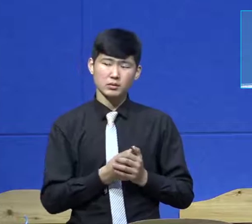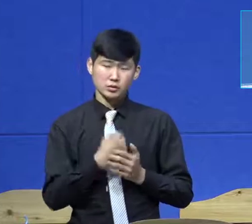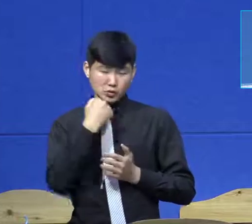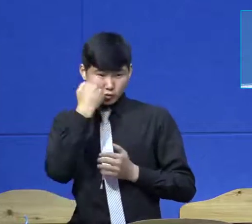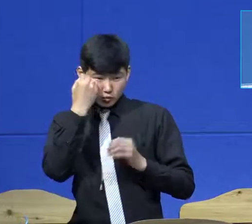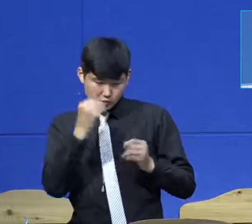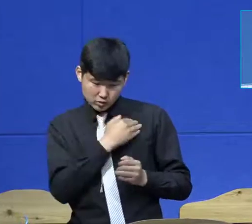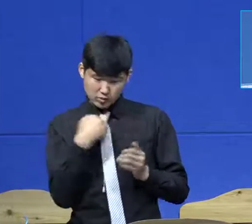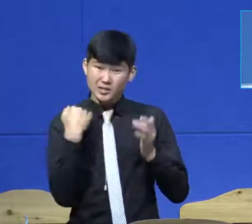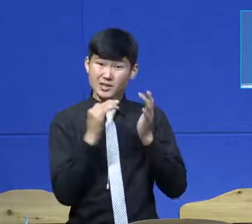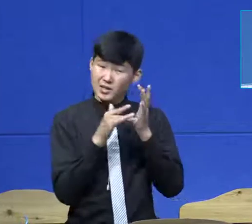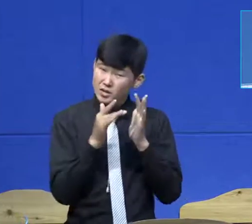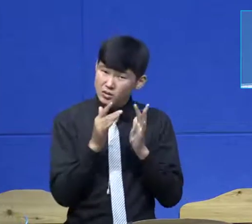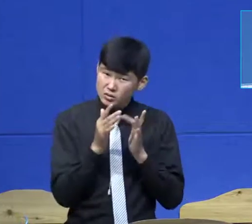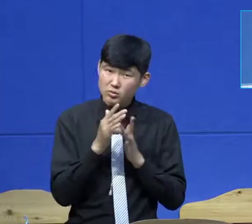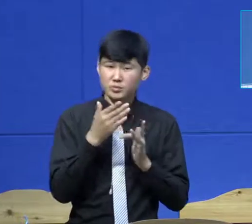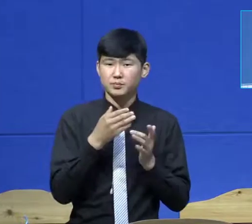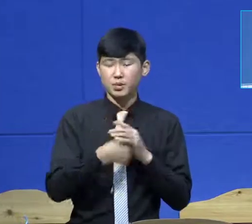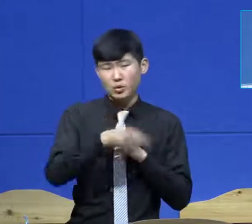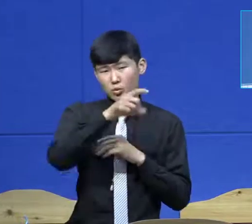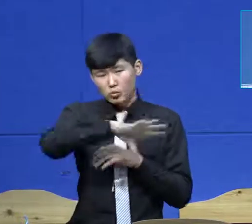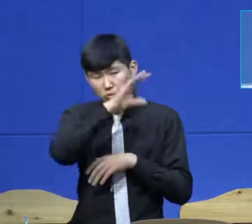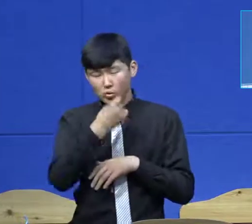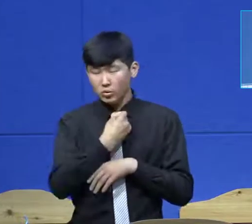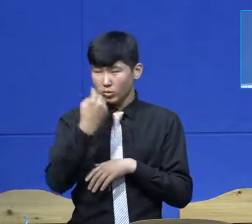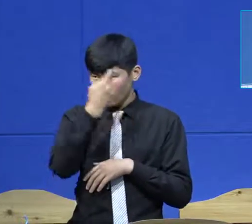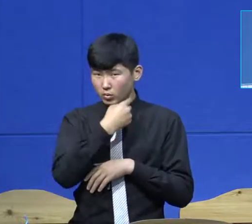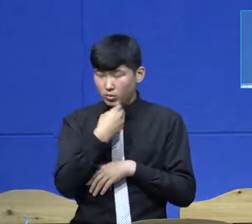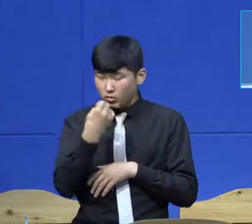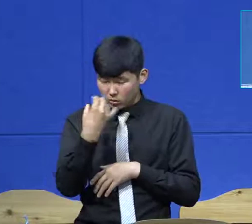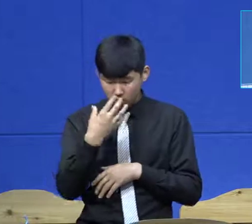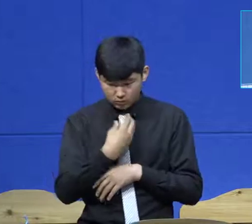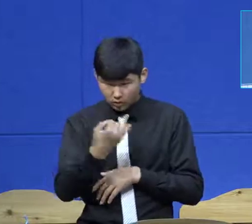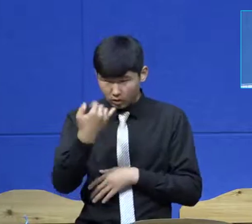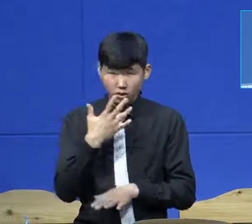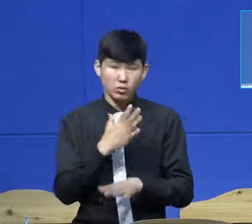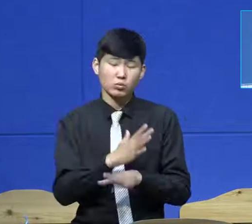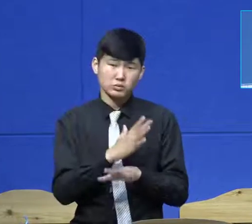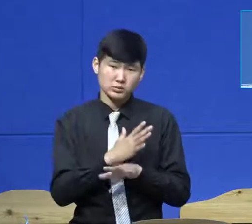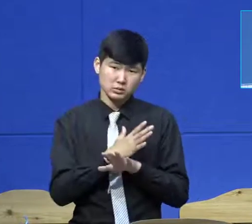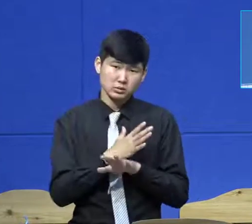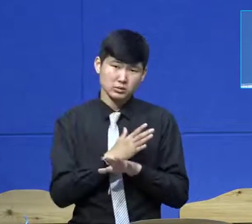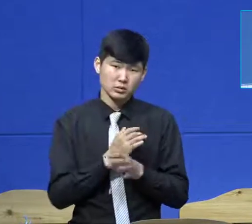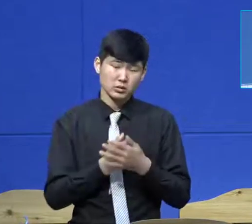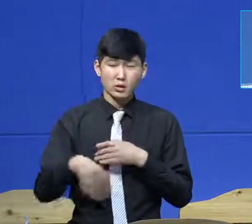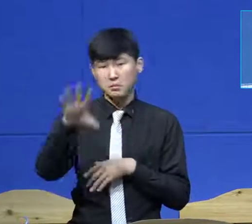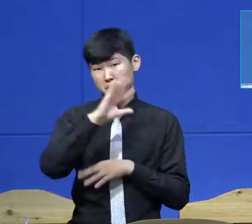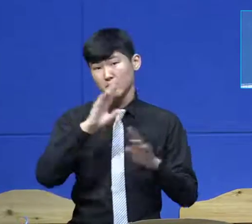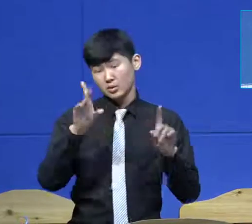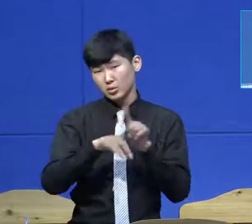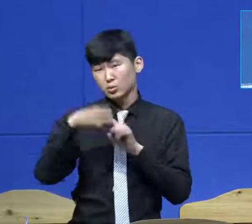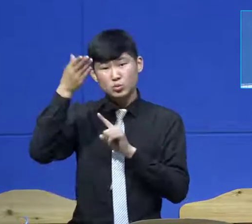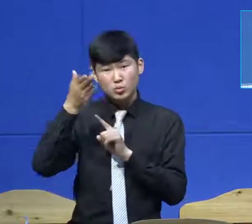ичхүр болсон эзэн Есүс хүн болгон нүрээ буруулж дарамжлагдсан. Бидний шигсэн